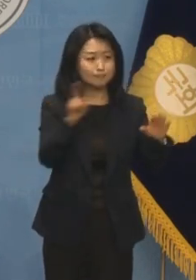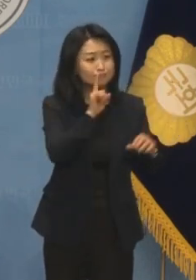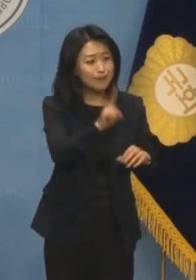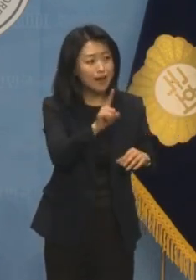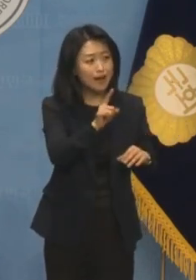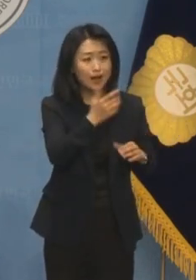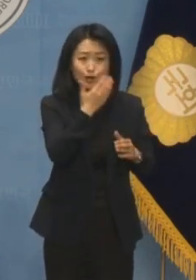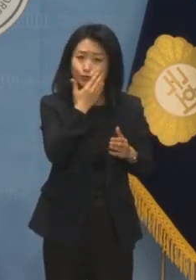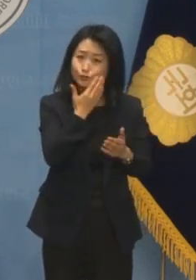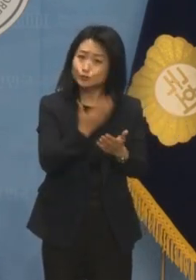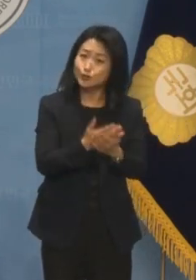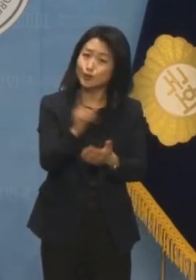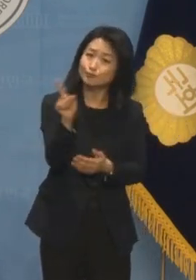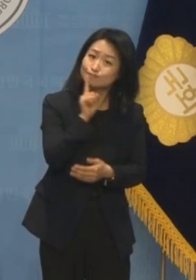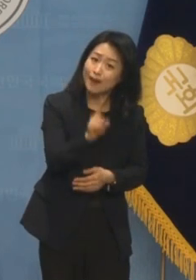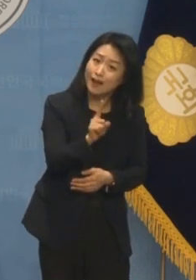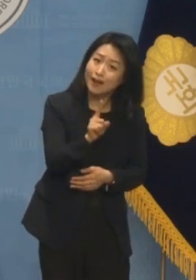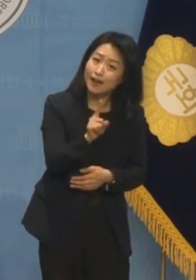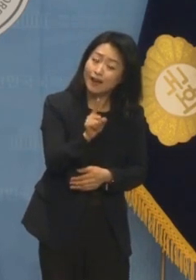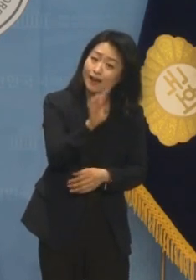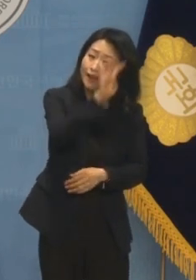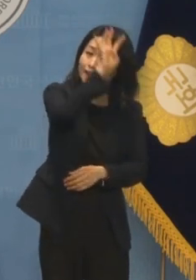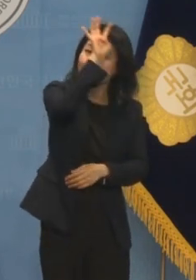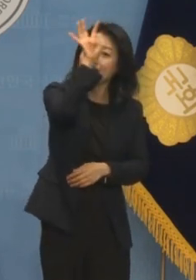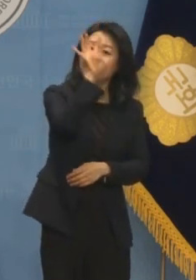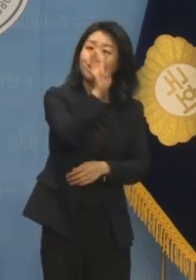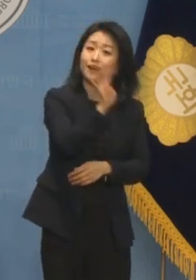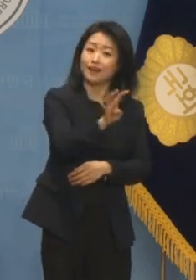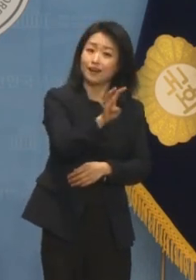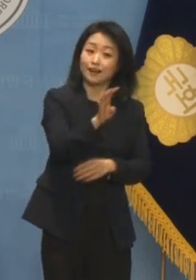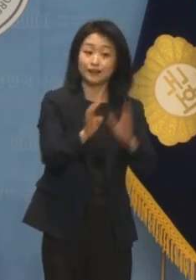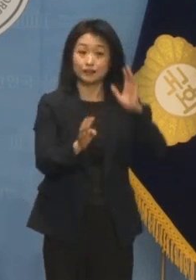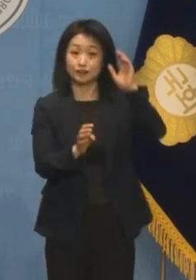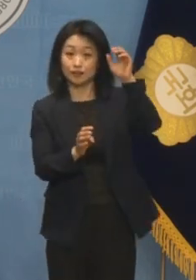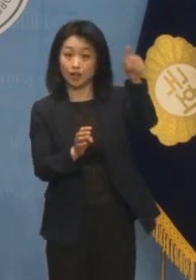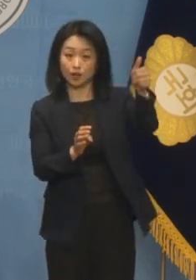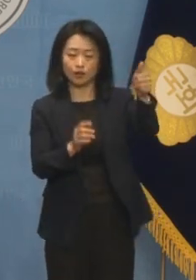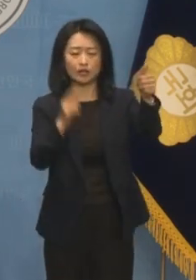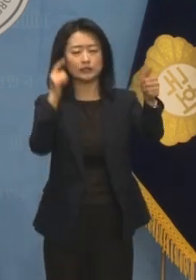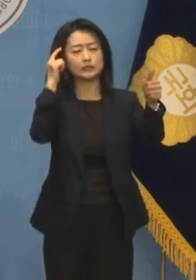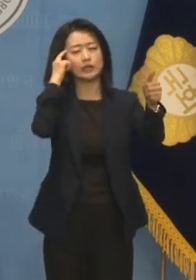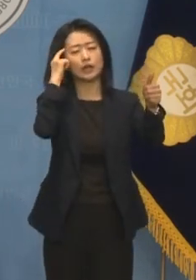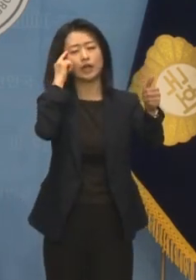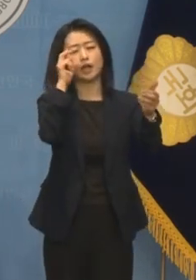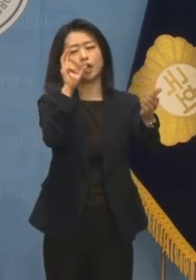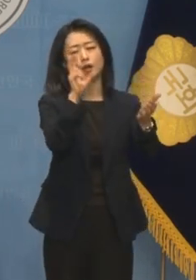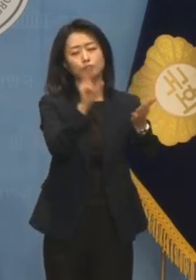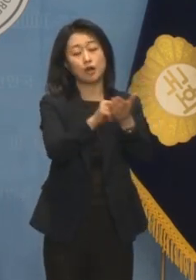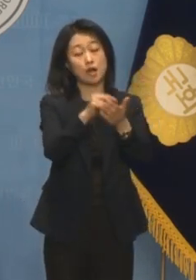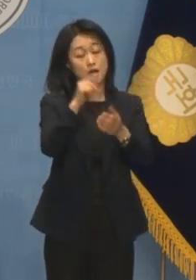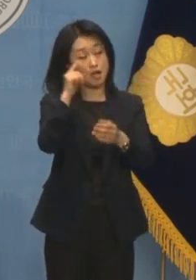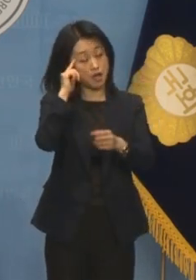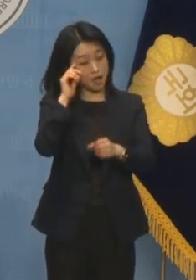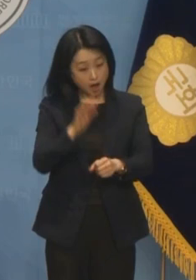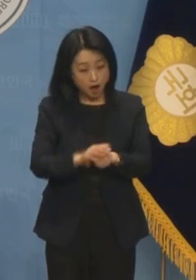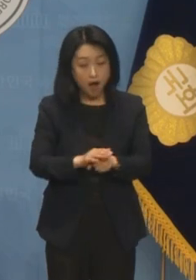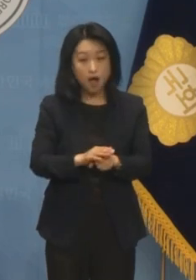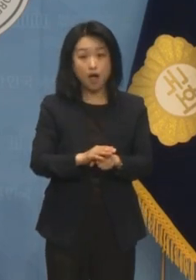중요한 외교 사입 윤석 대통령의 아니한 인식에 기가 막힙니다